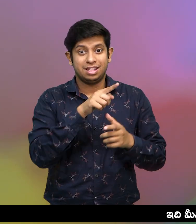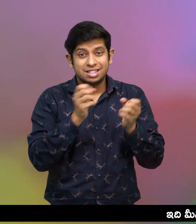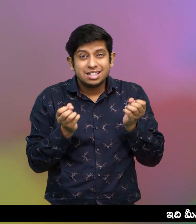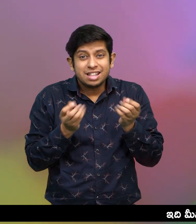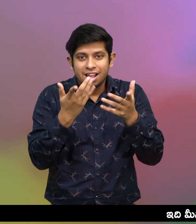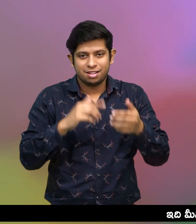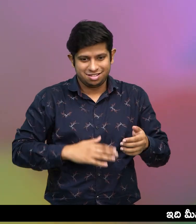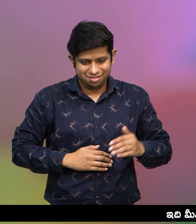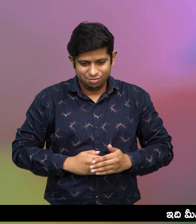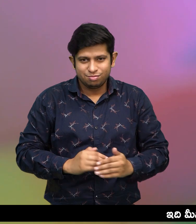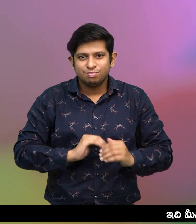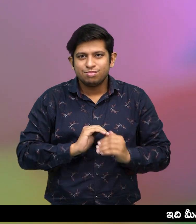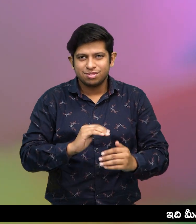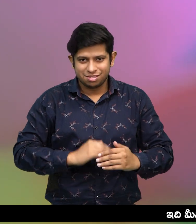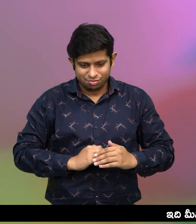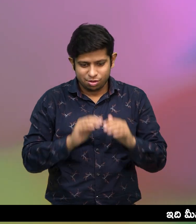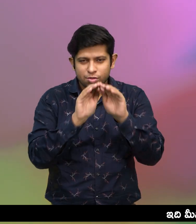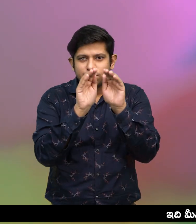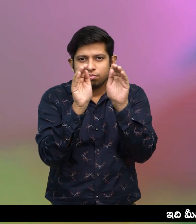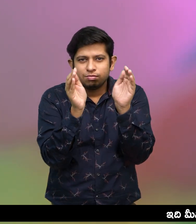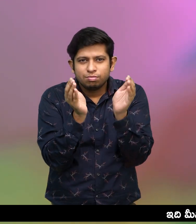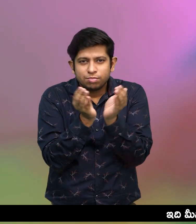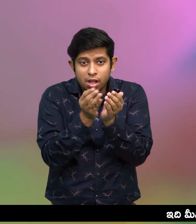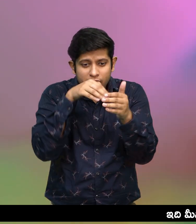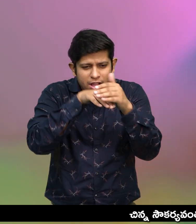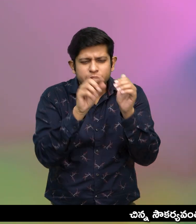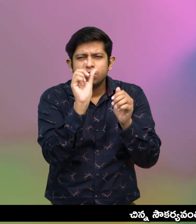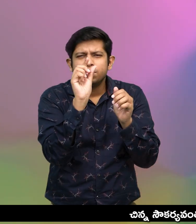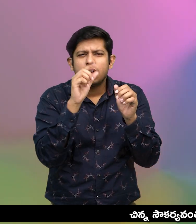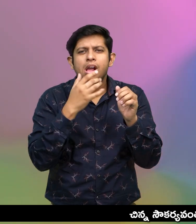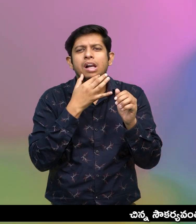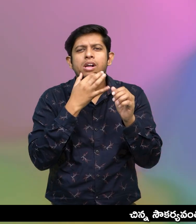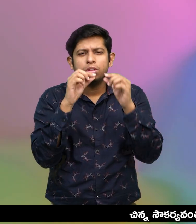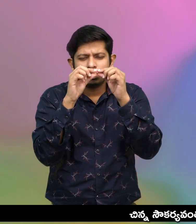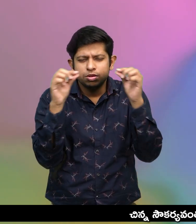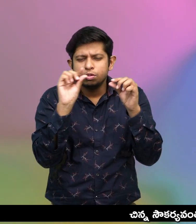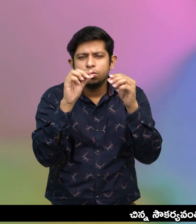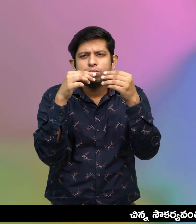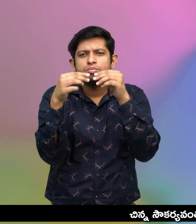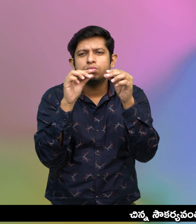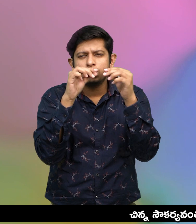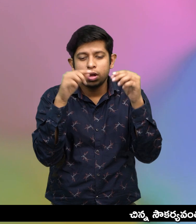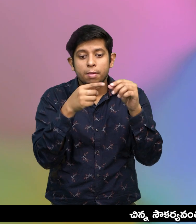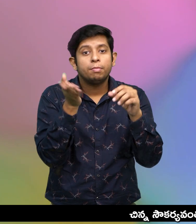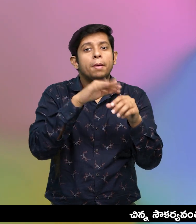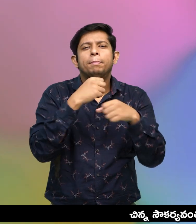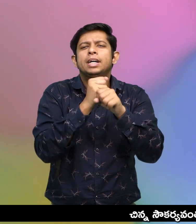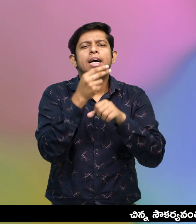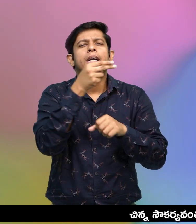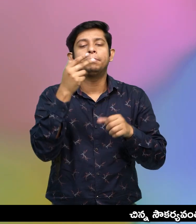ఇది మీసోడెర్మ్ కణాల నుండి తయారైన చిన్న సౌకర్యవంతమైన రాడ్ వలె పిండాలలో